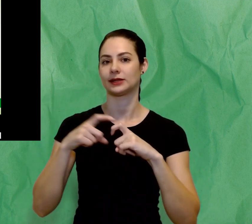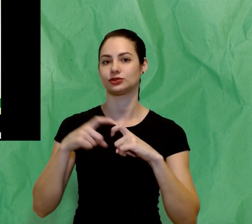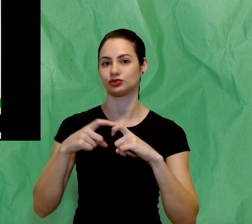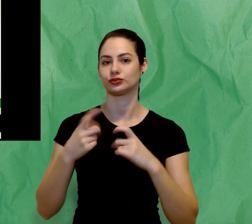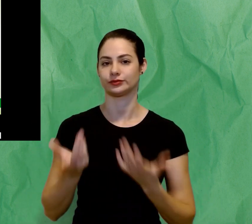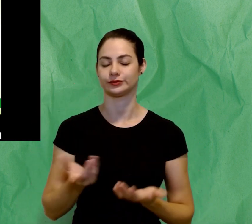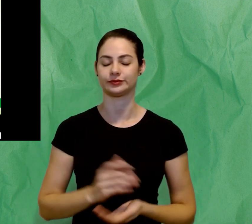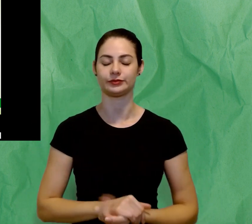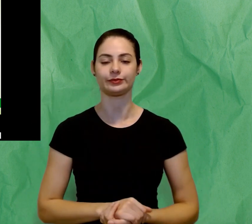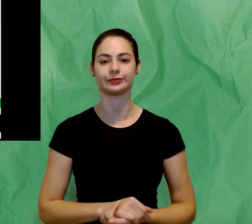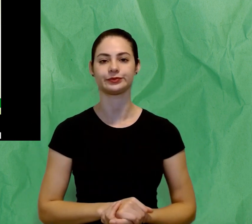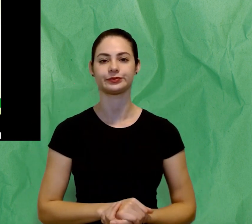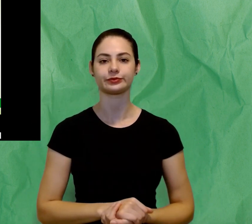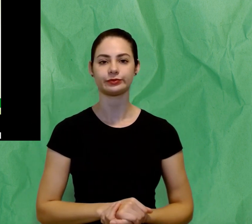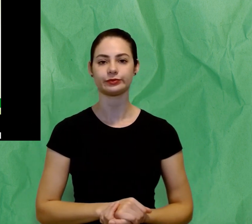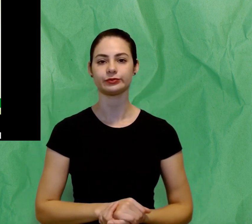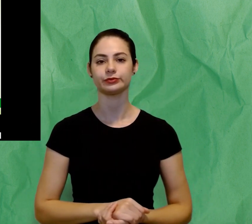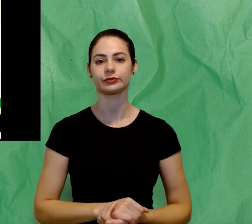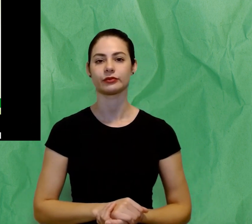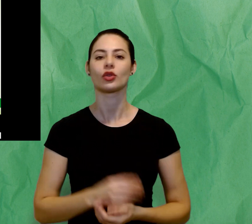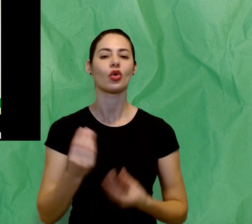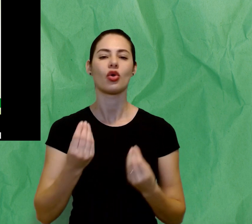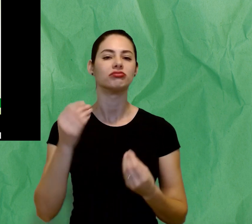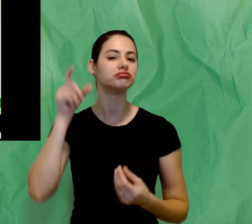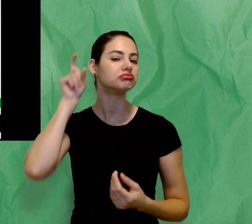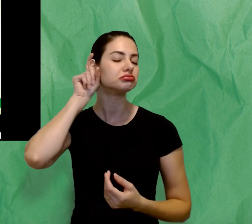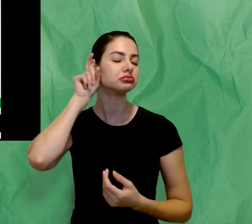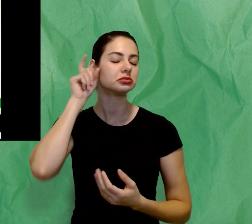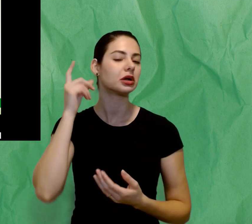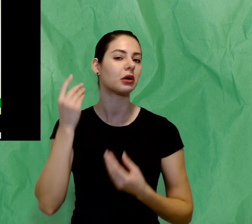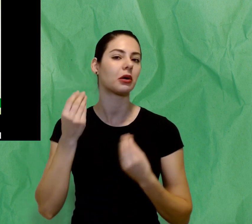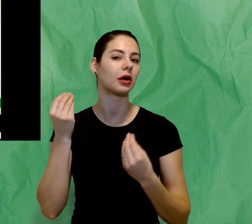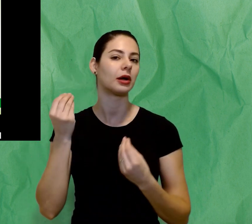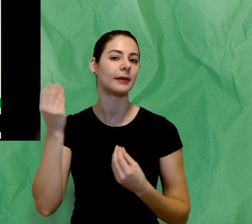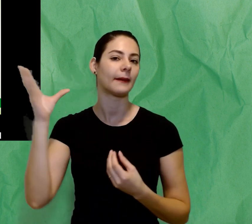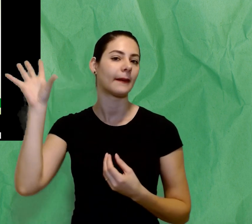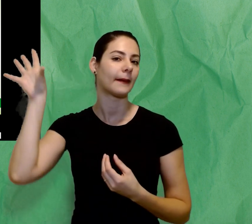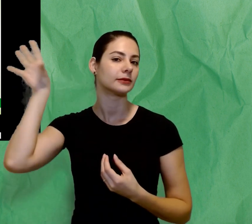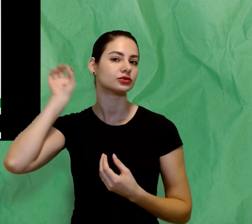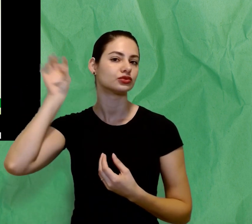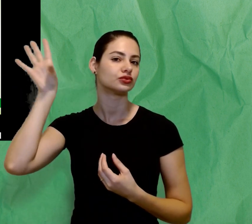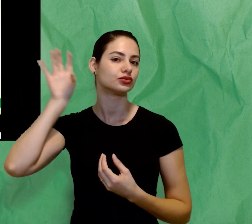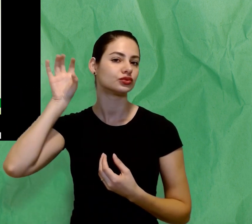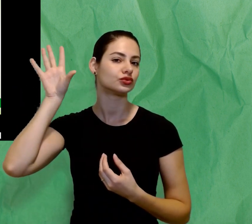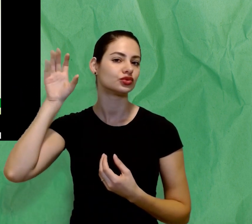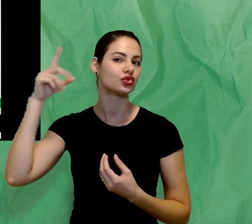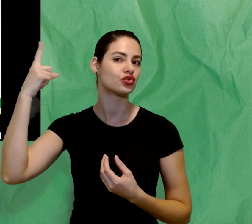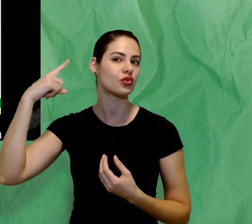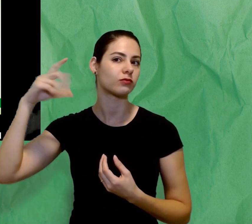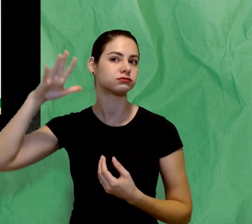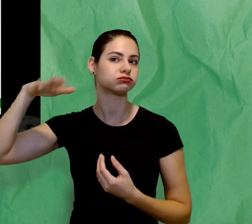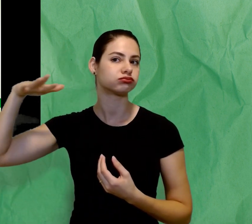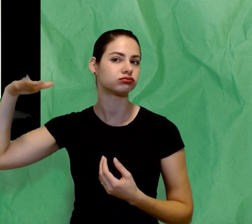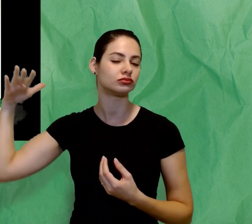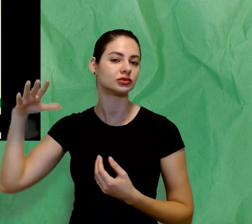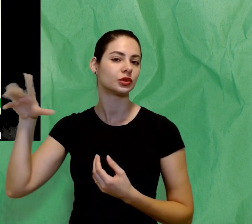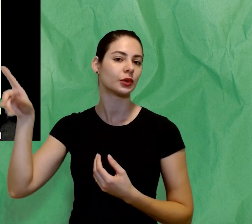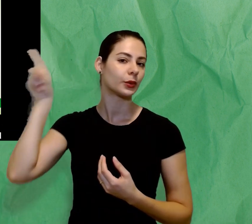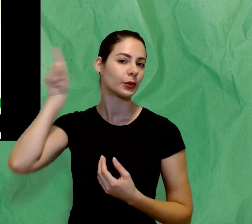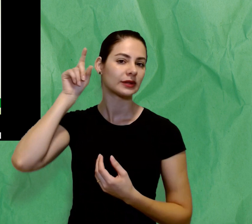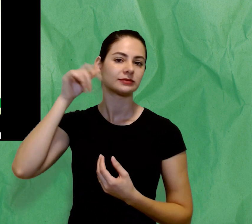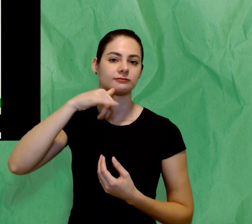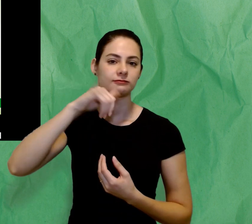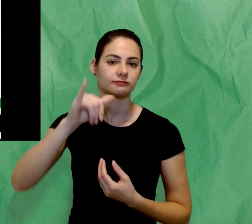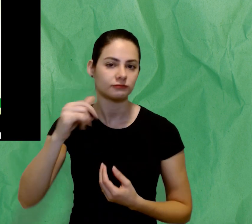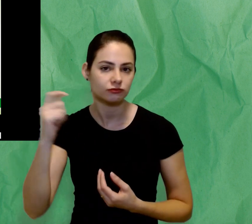médica. Esses aparelhos, eles funcionam da seguinte forma: eles captam as ondas sonoras e as transformam em sinais